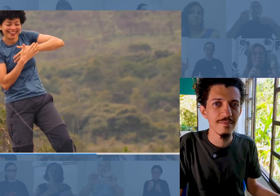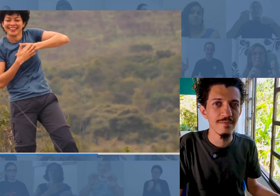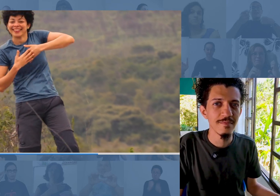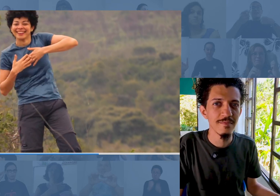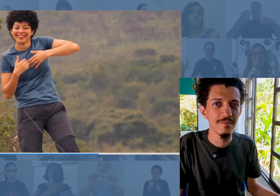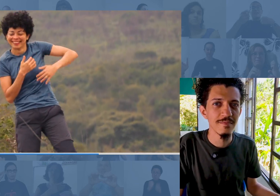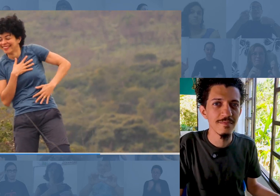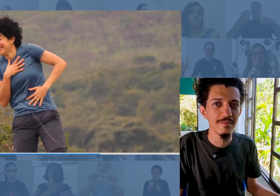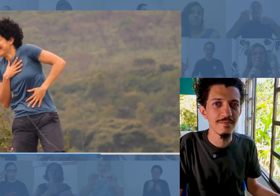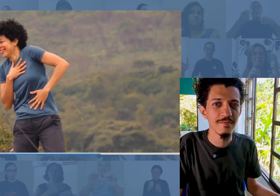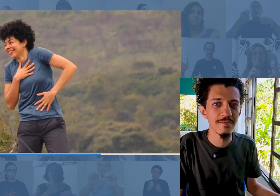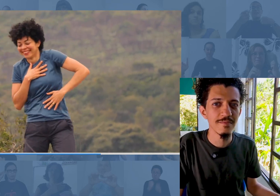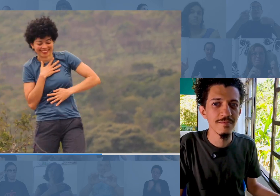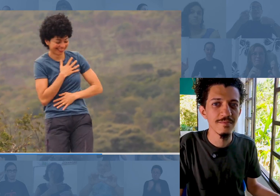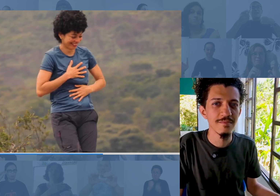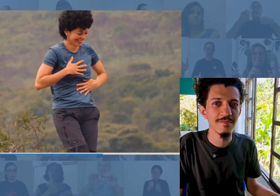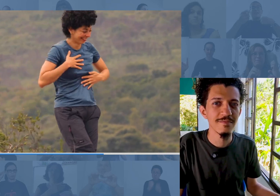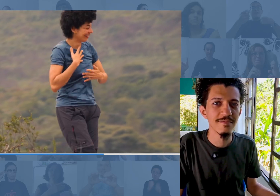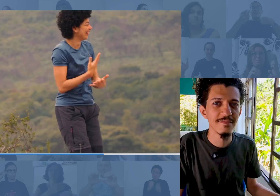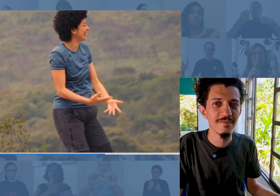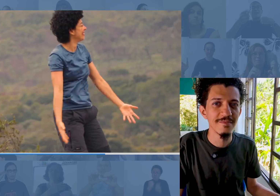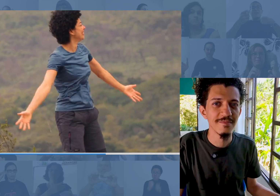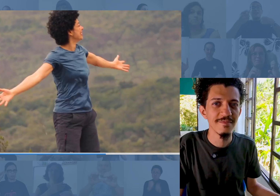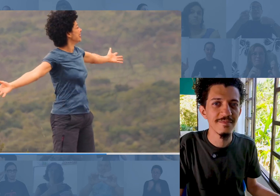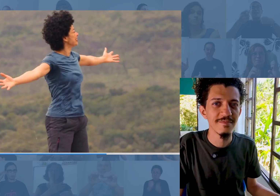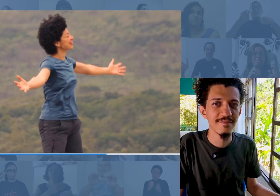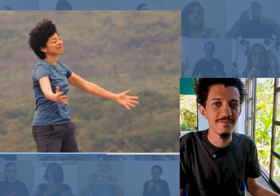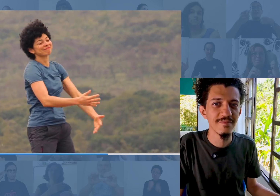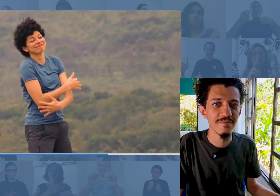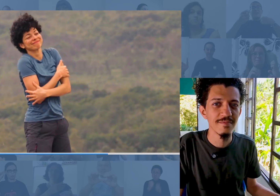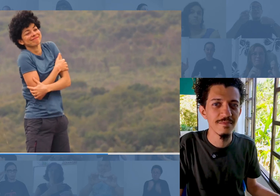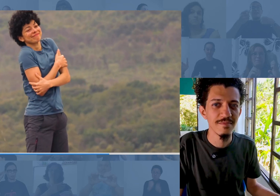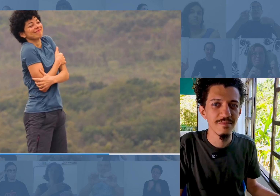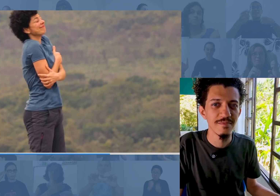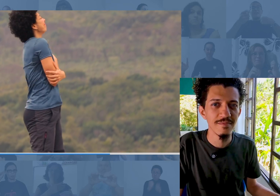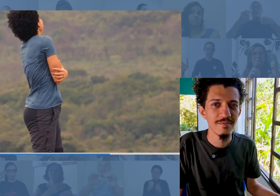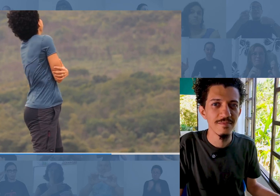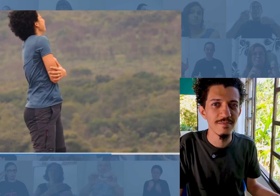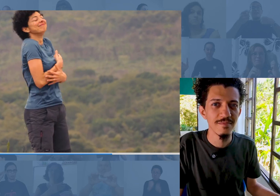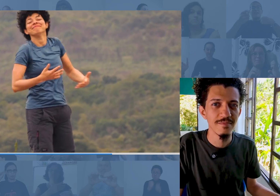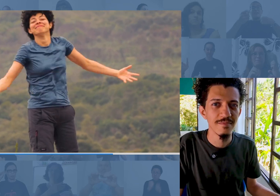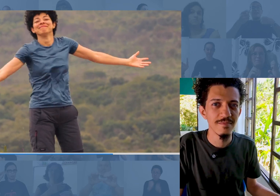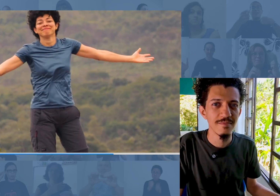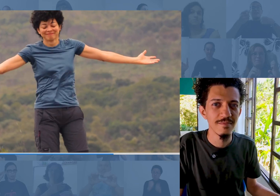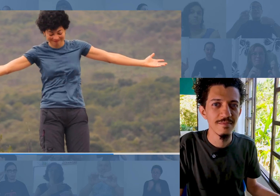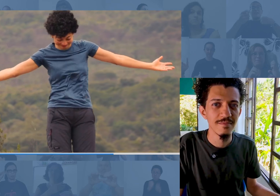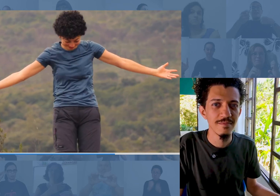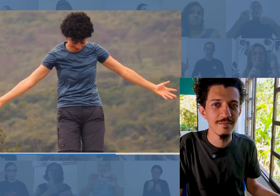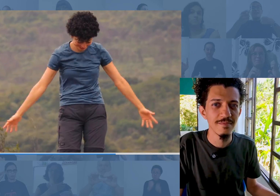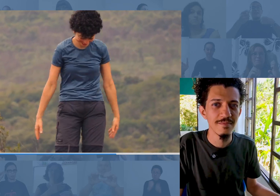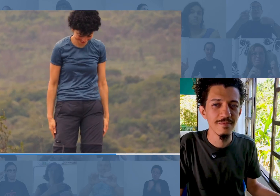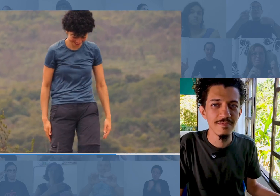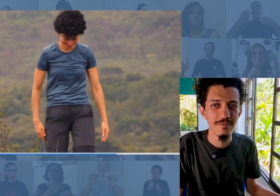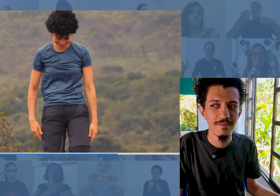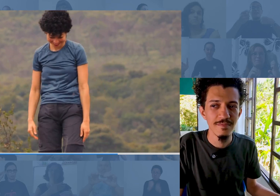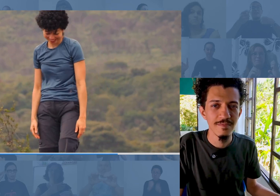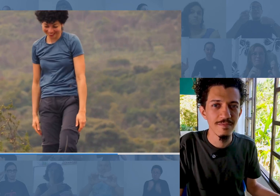É como o vento que vem e acaricia, e transborda, e abraça.